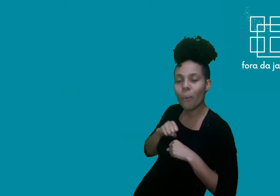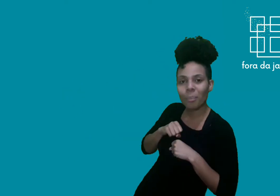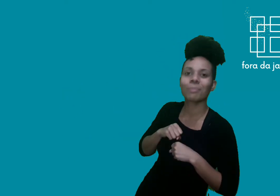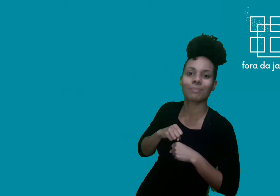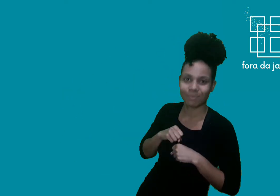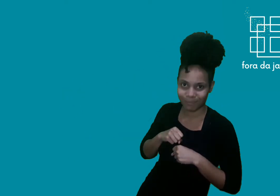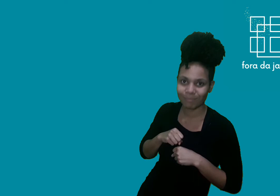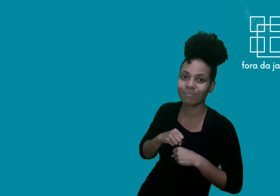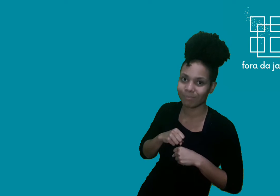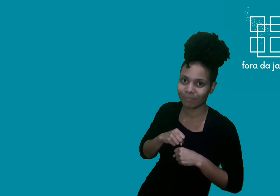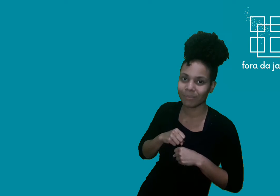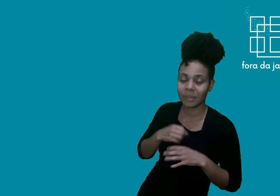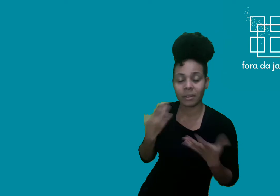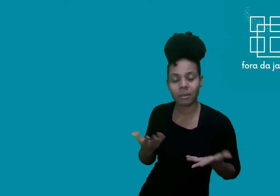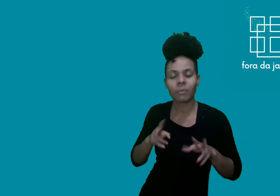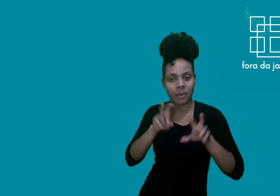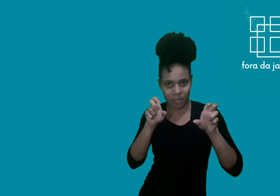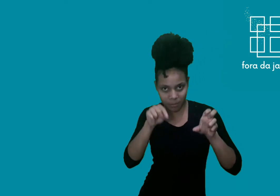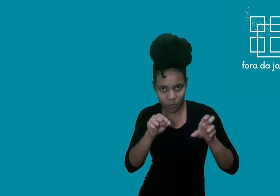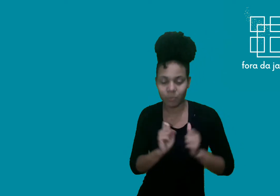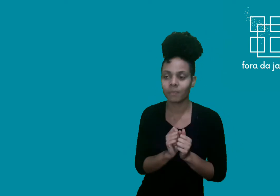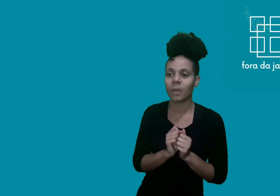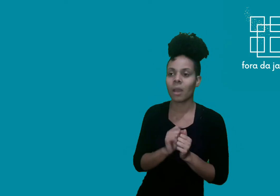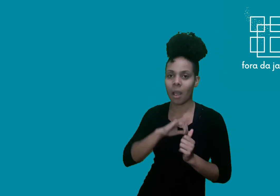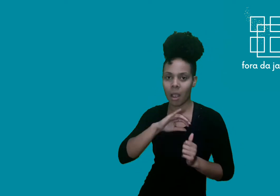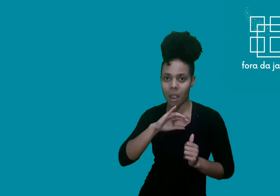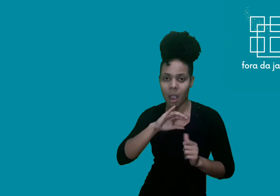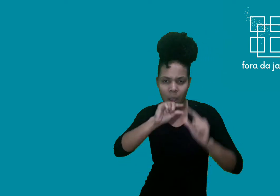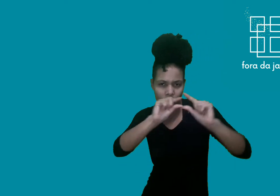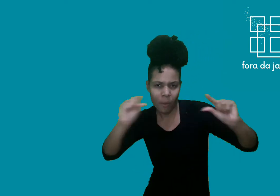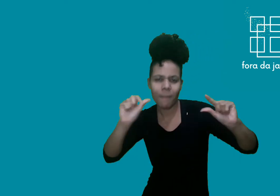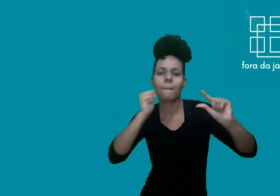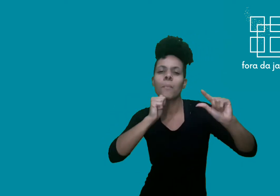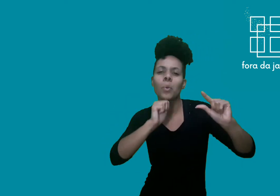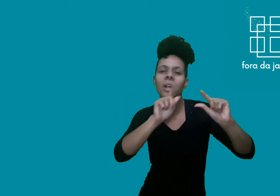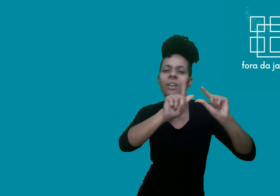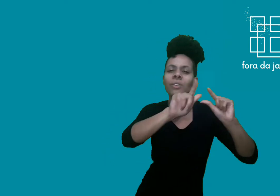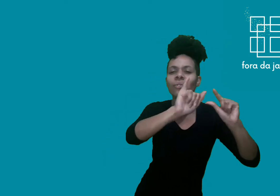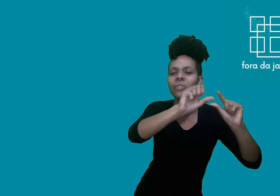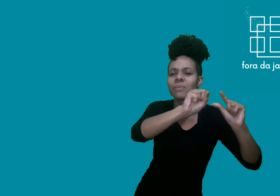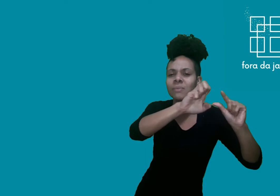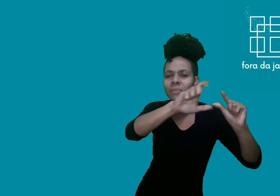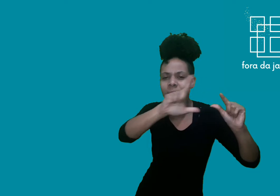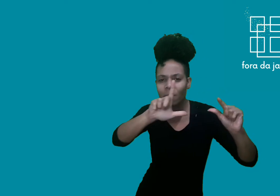fala o seguinte: a ilusão é necessária por um tempo, até que a verdade seja reconhecida